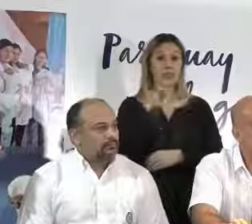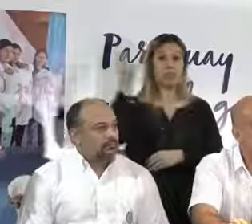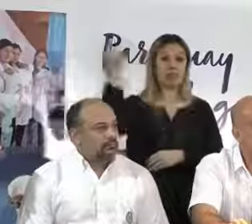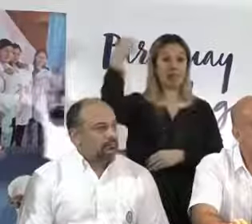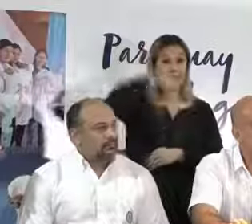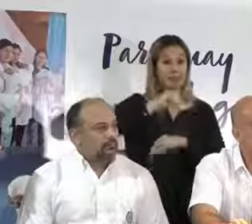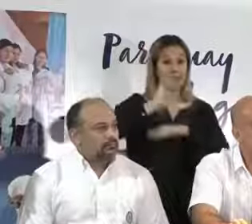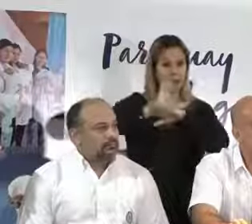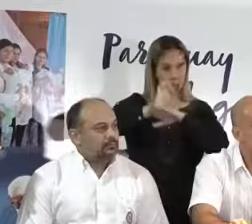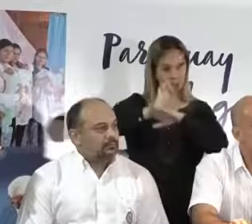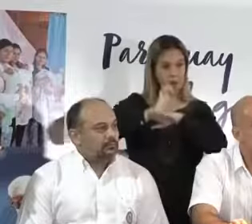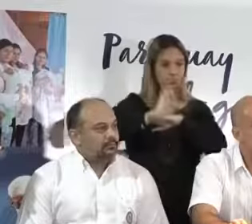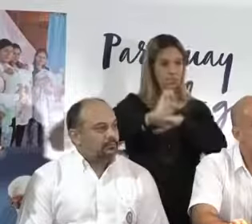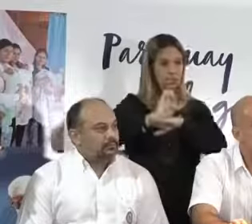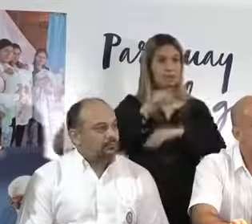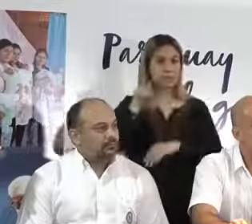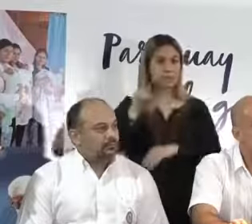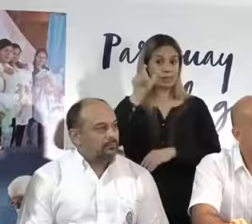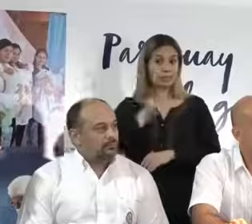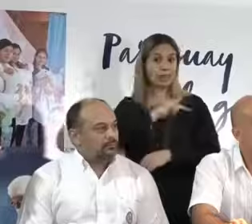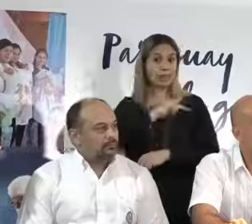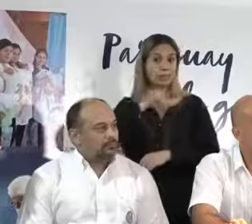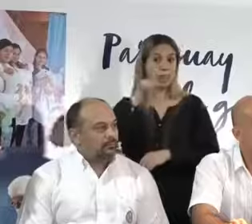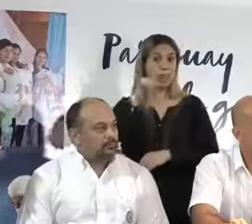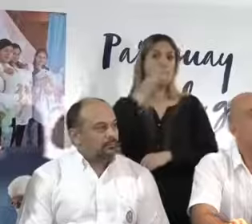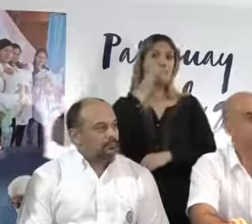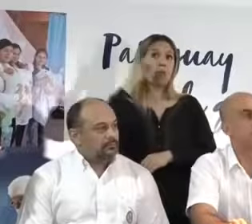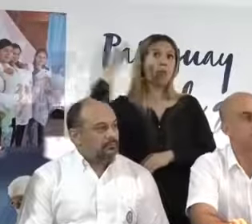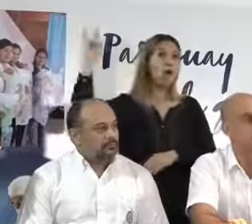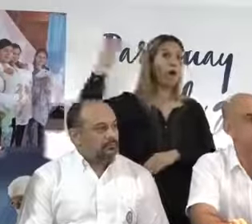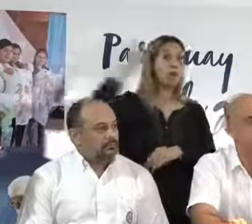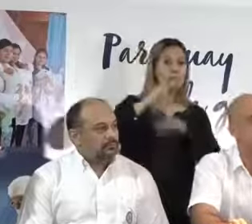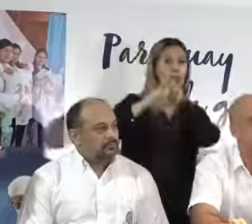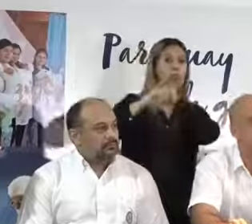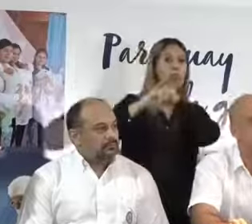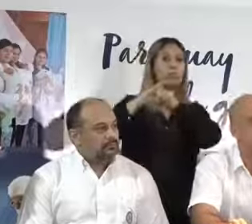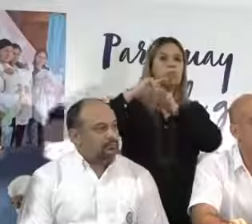Decía que la persona procede de Ecuador. Las personas que venían en ese vuelo con él, imagino que entró por el